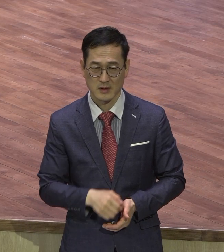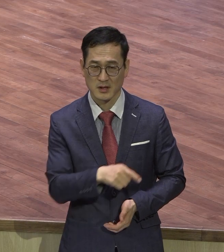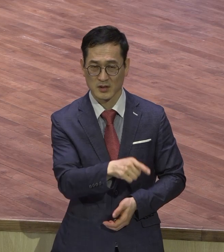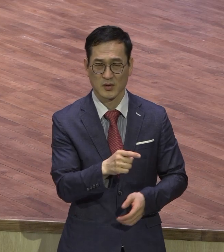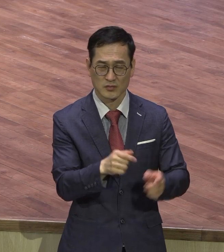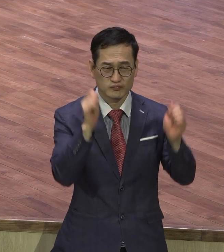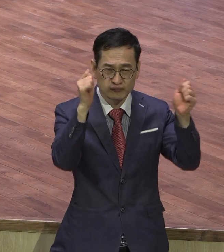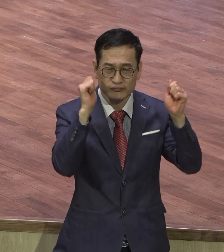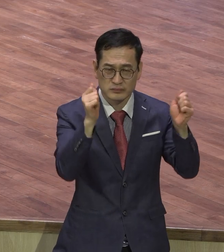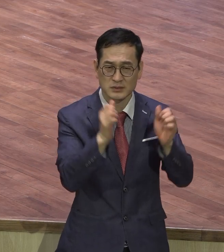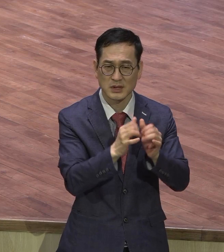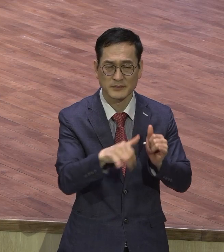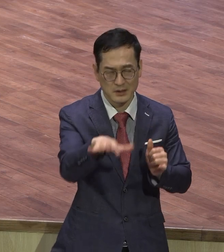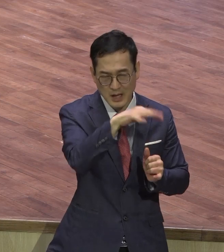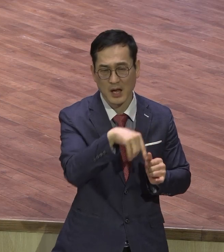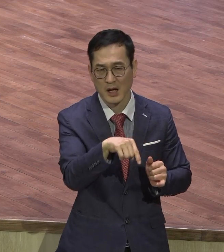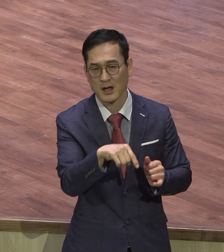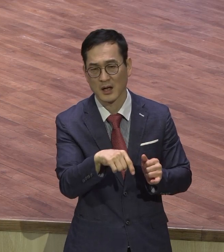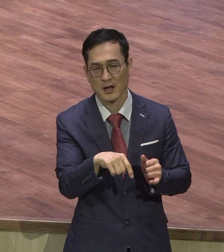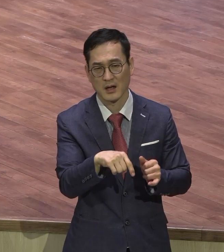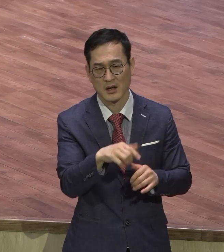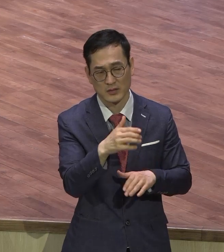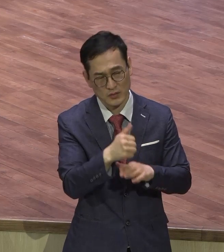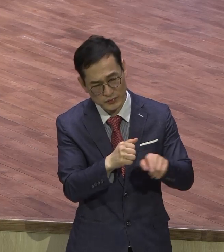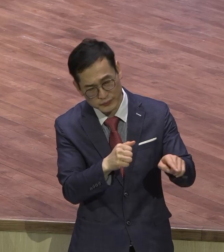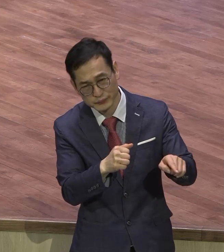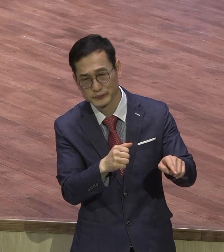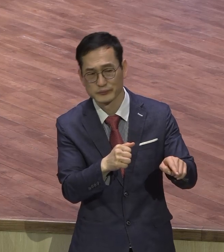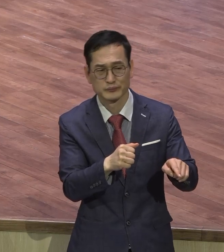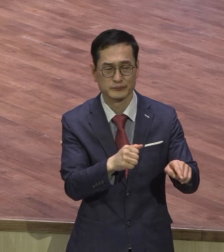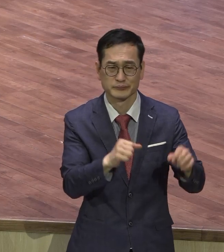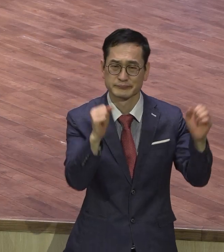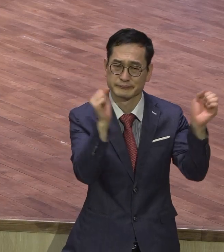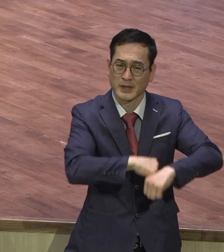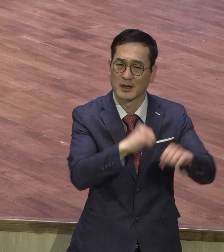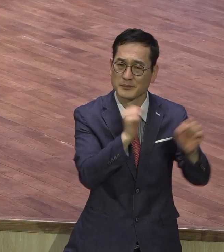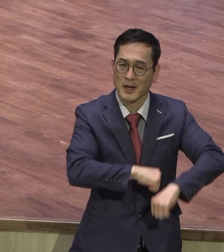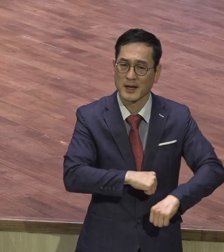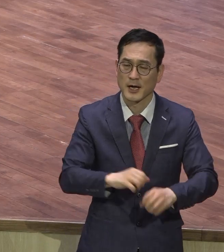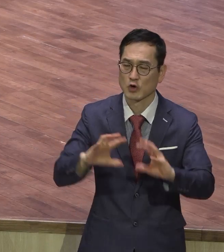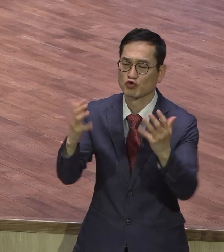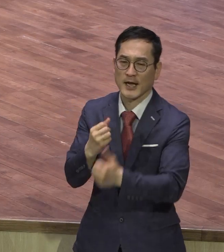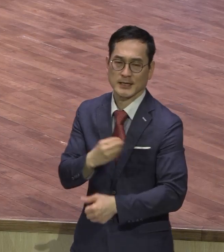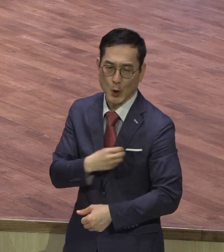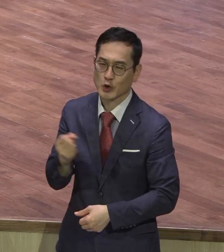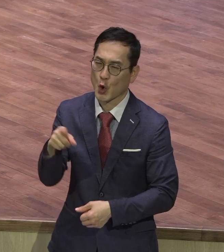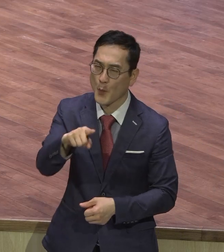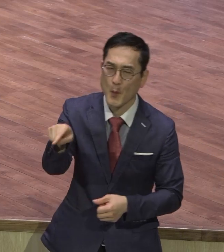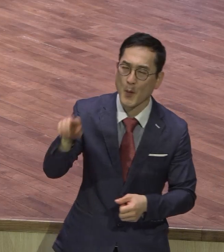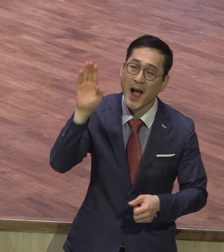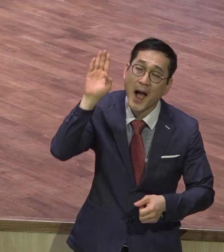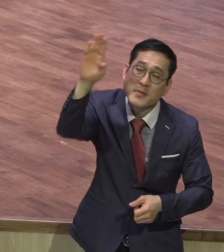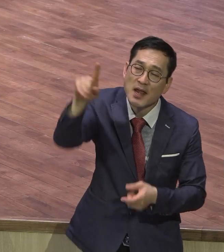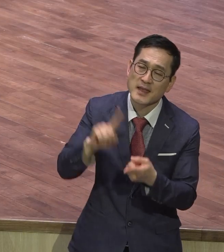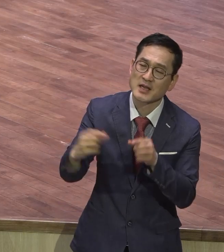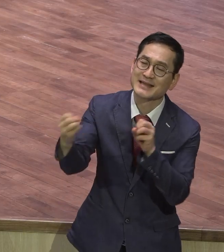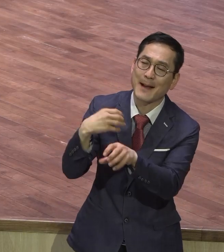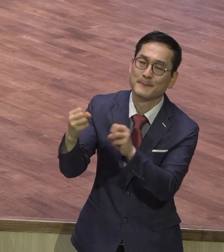썩었더라니까. 인생이 남에게 답 주면 국회의원 답 주고 모든 사람의 답 주면 지는 망해. 그게